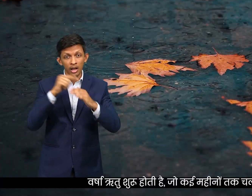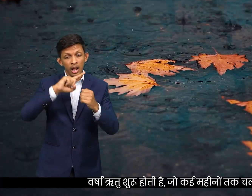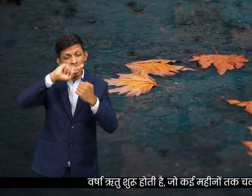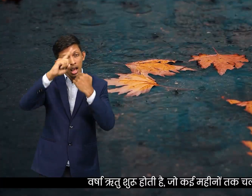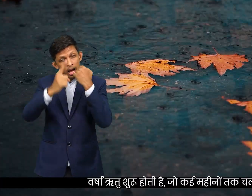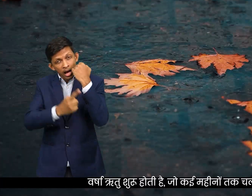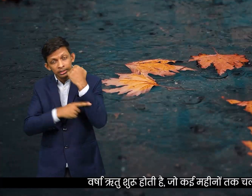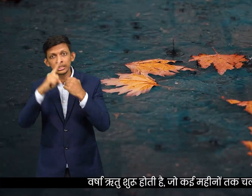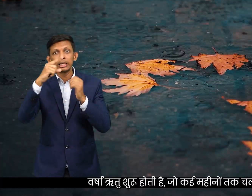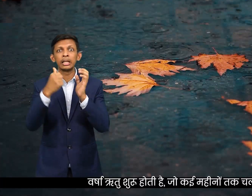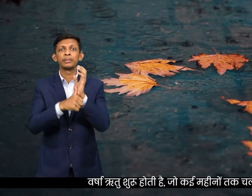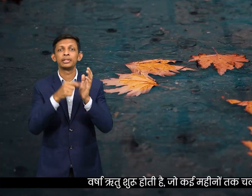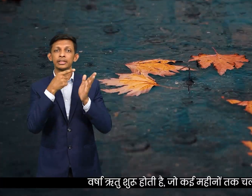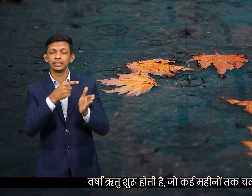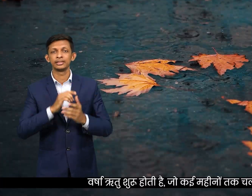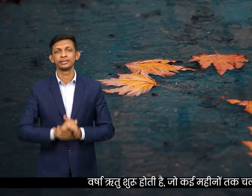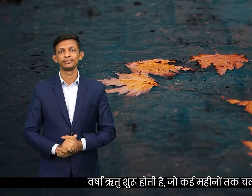तक चलती है।